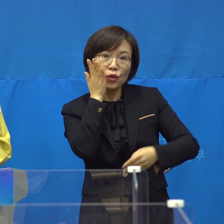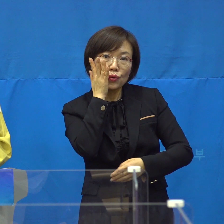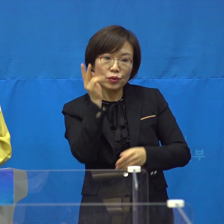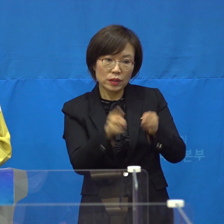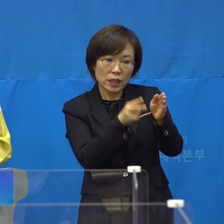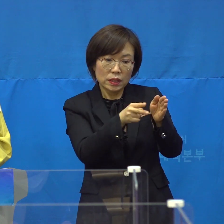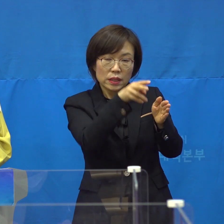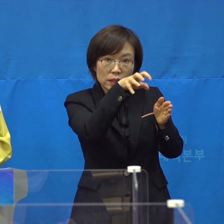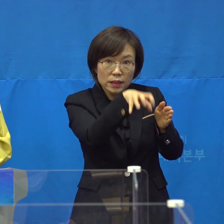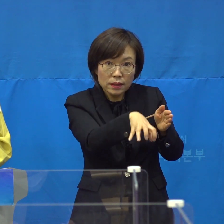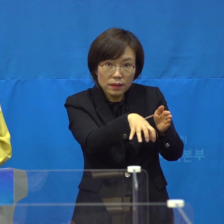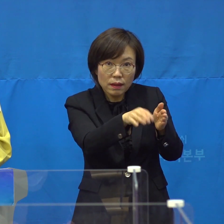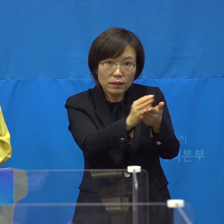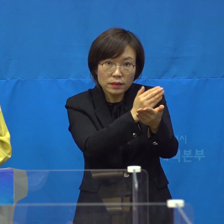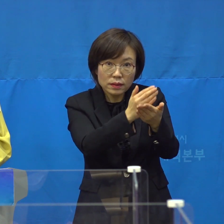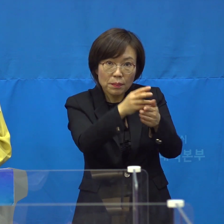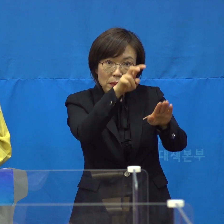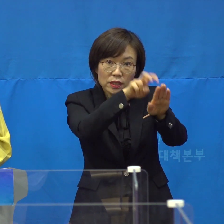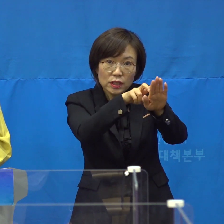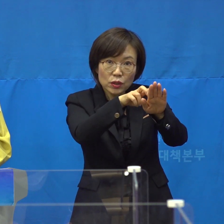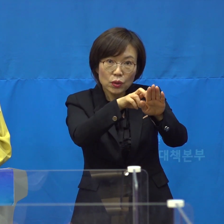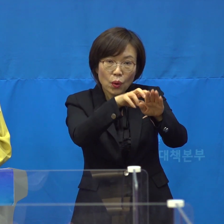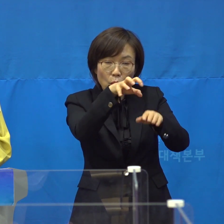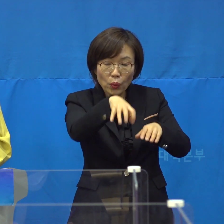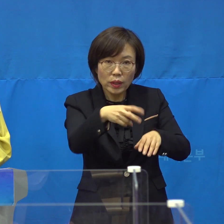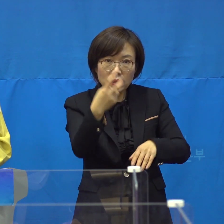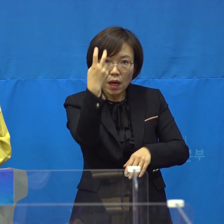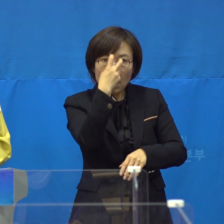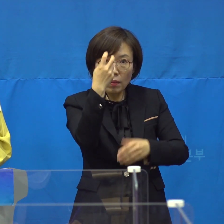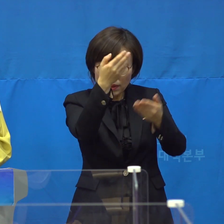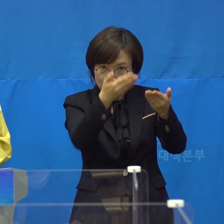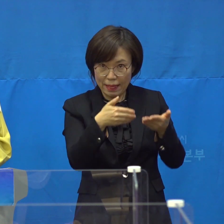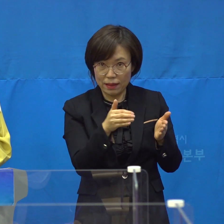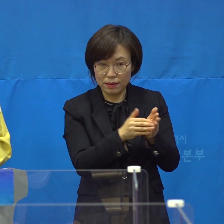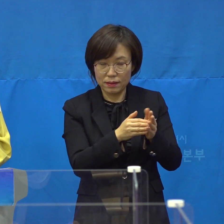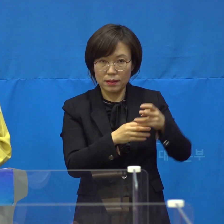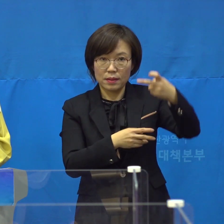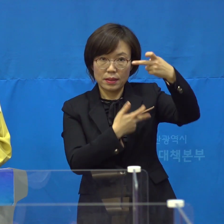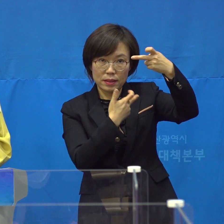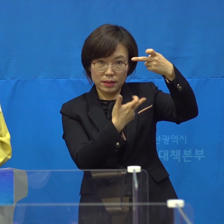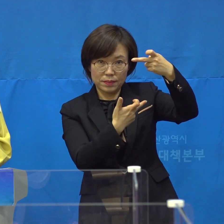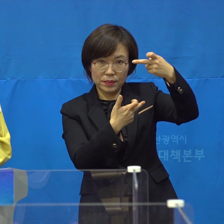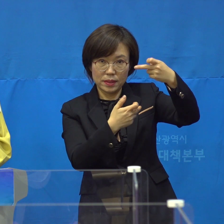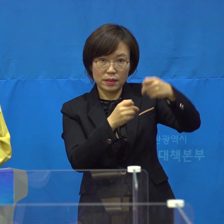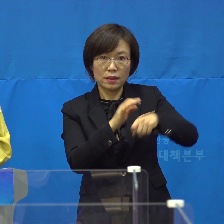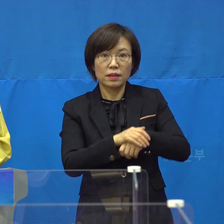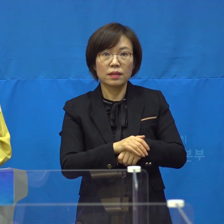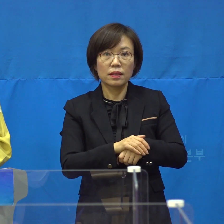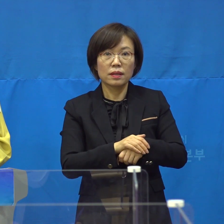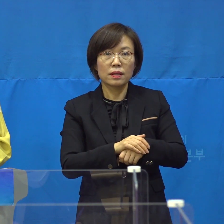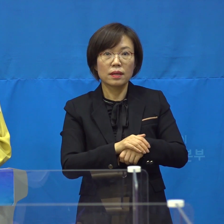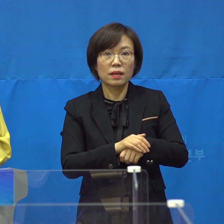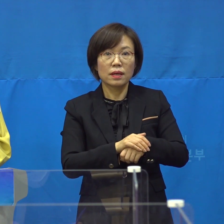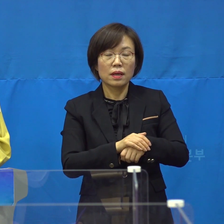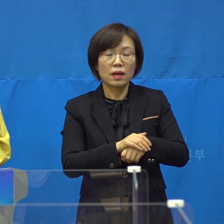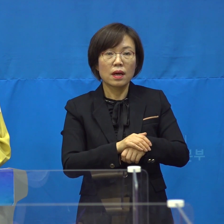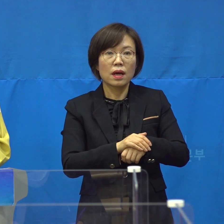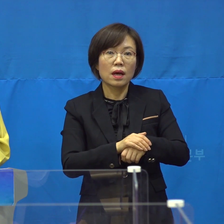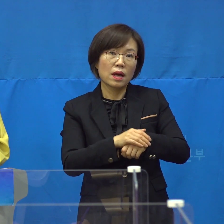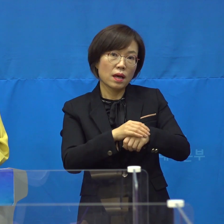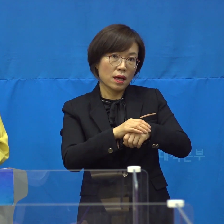울산역 선별진료소에서 검사를 받았고 12월 17일 06시